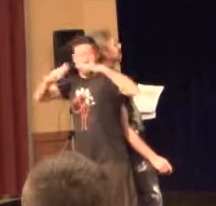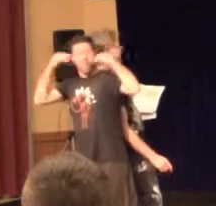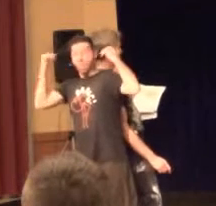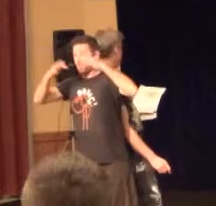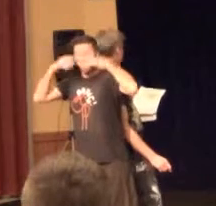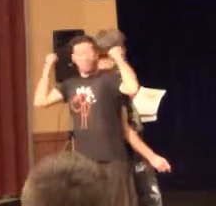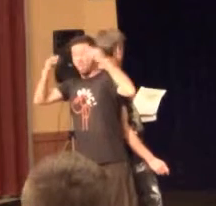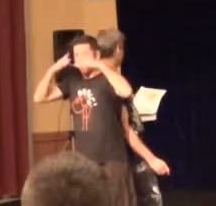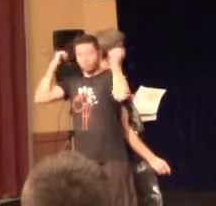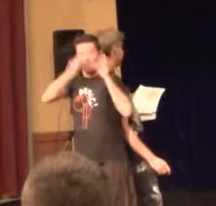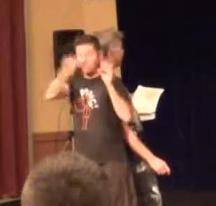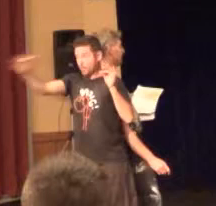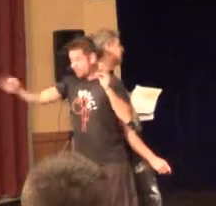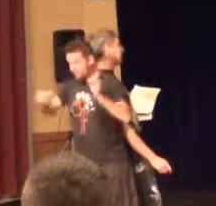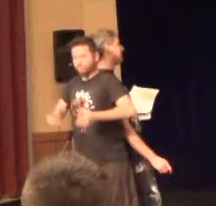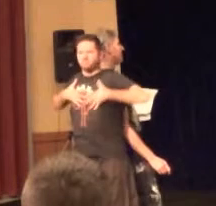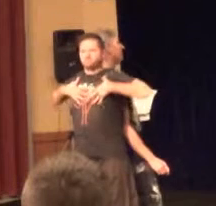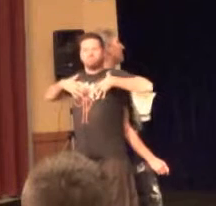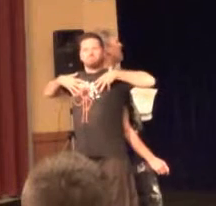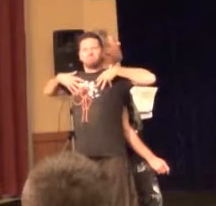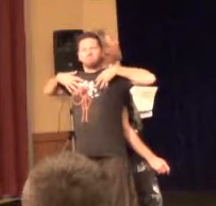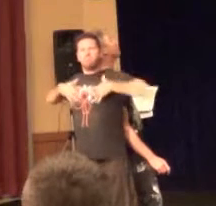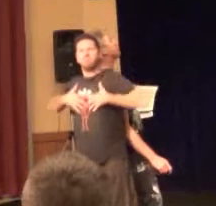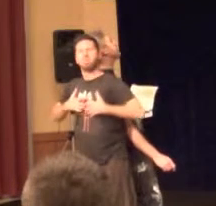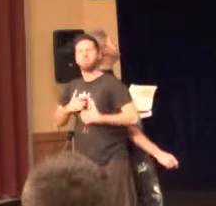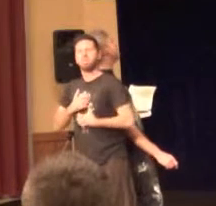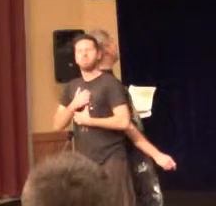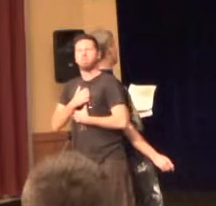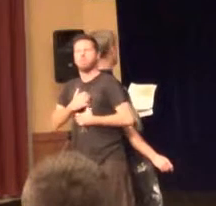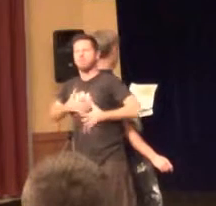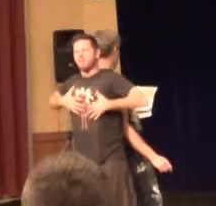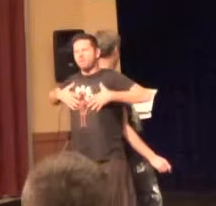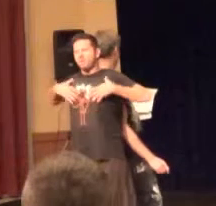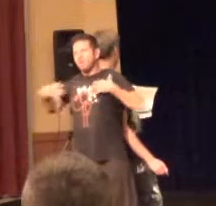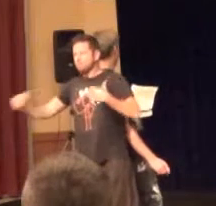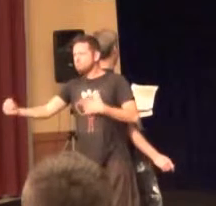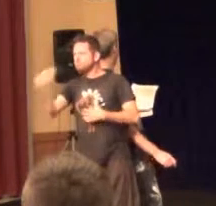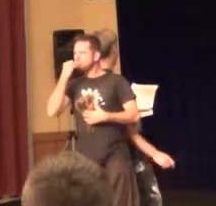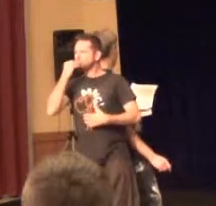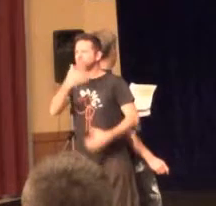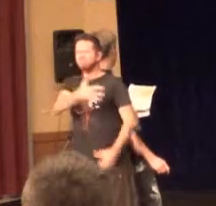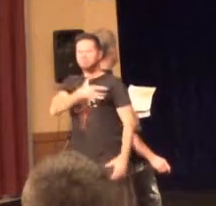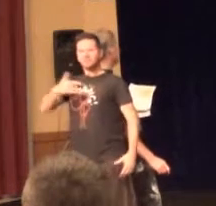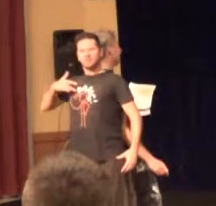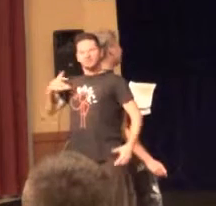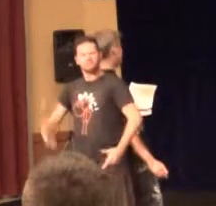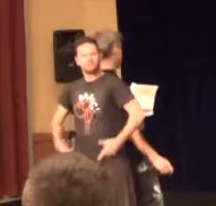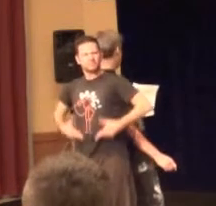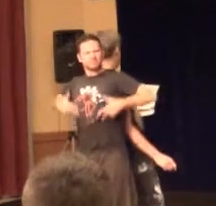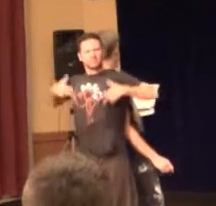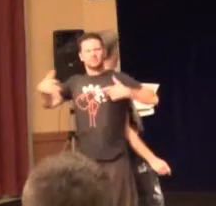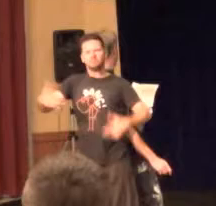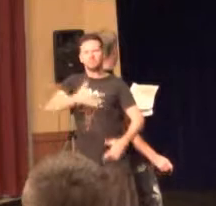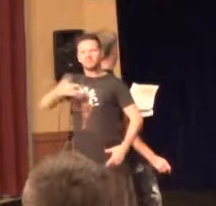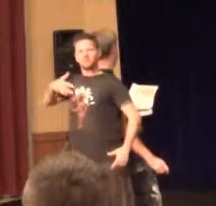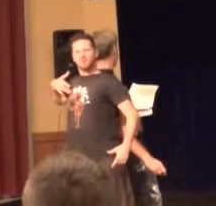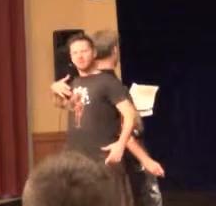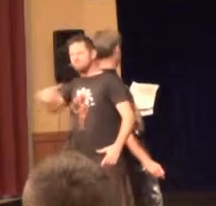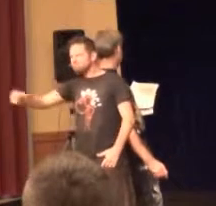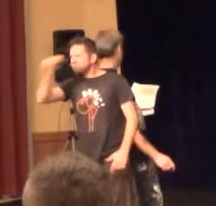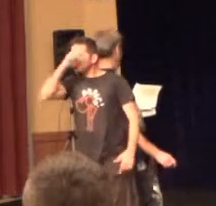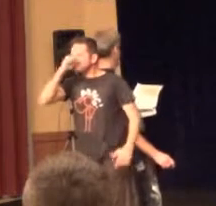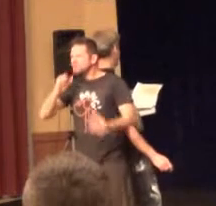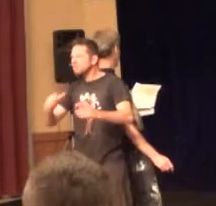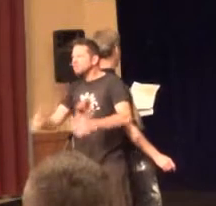Contaminé, atteint. Manger sain, vivre sain, baiser